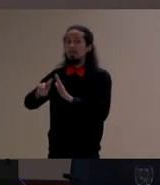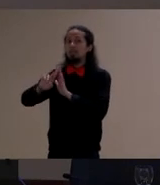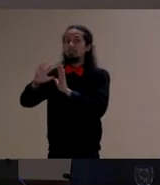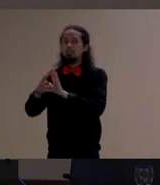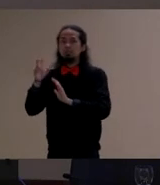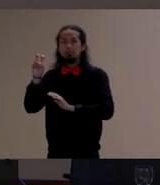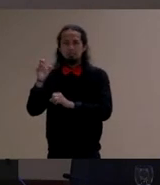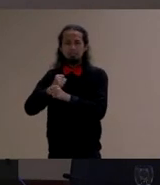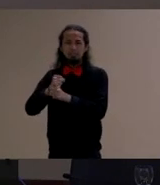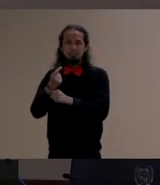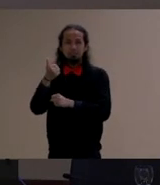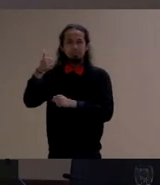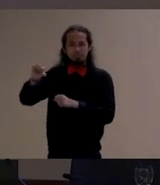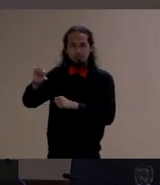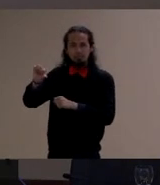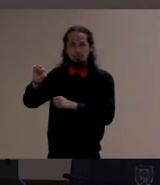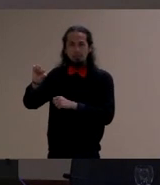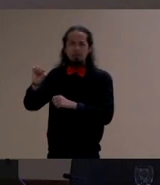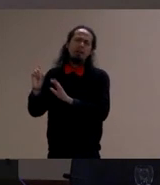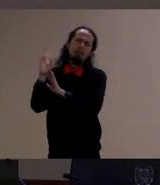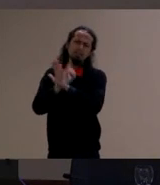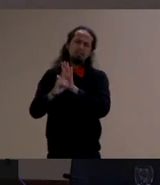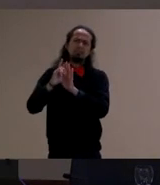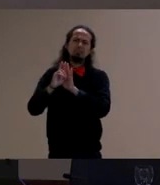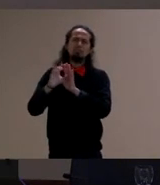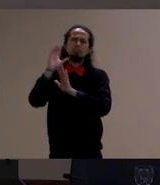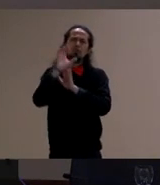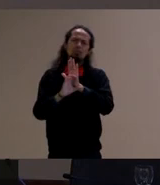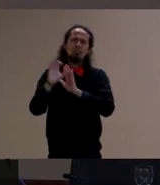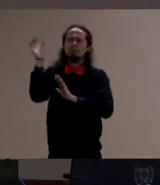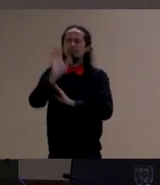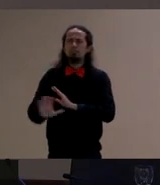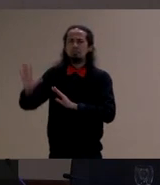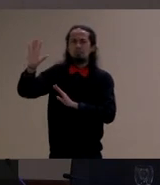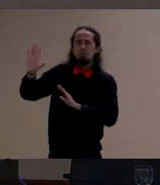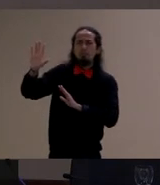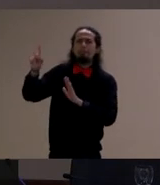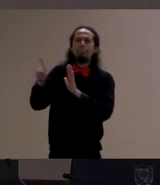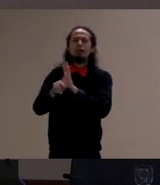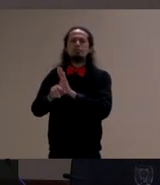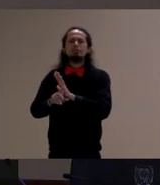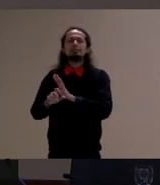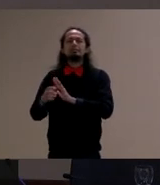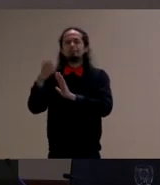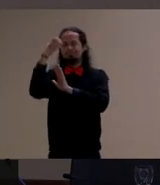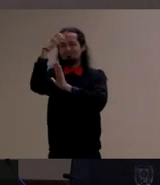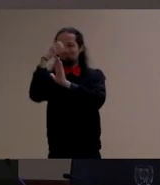que são as diretrizes curriculares nacionais para nós não é um documento mandatário de caráter